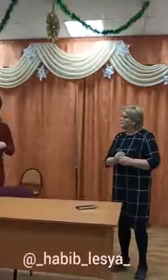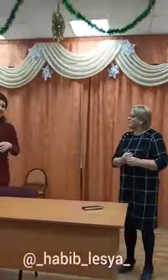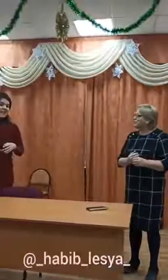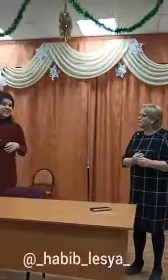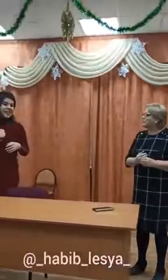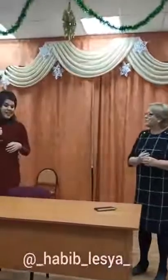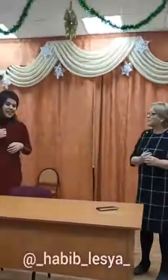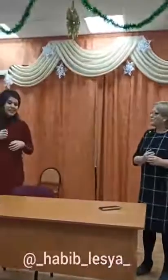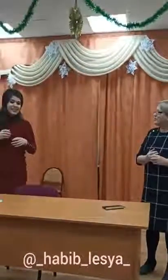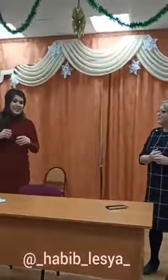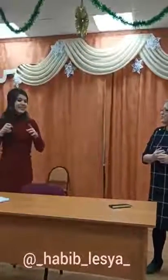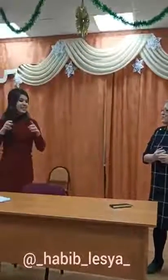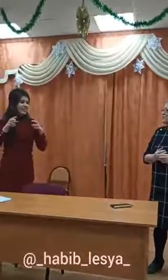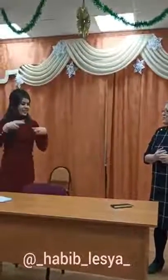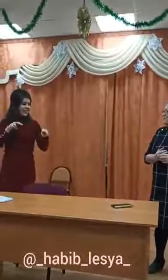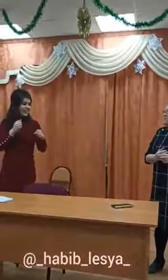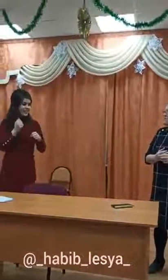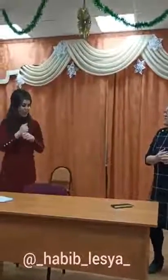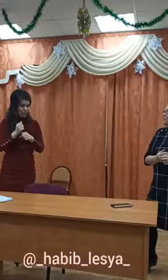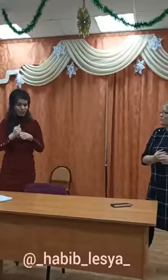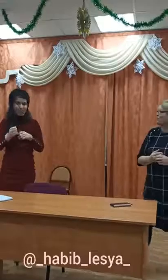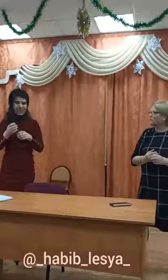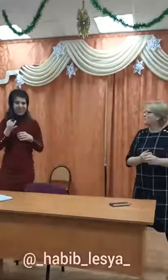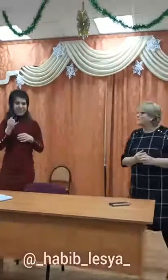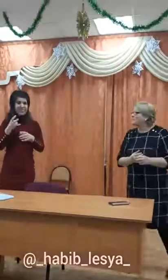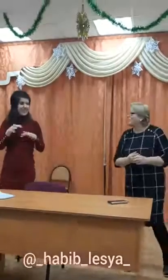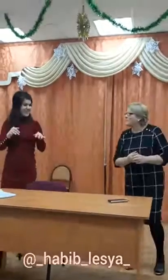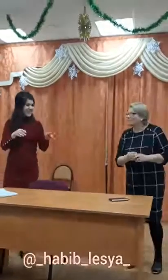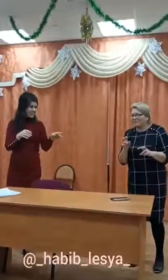Всегда старалась искать работу в интернете.